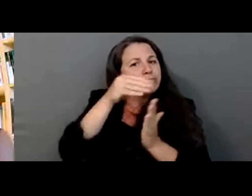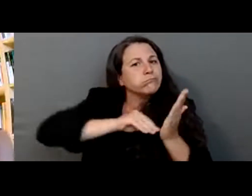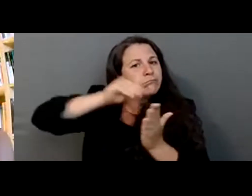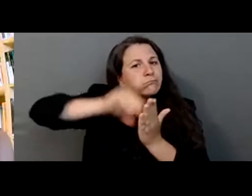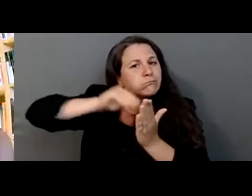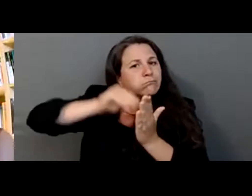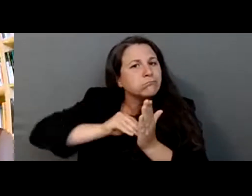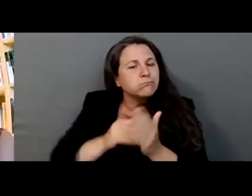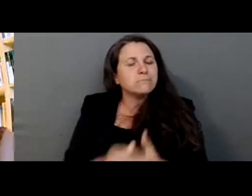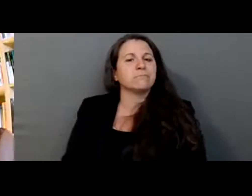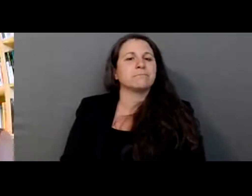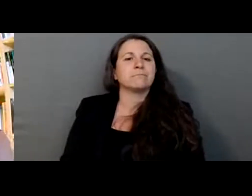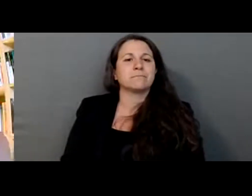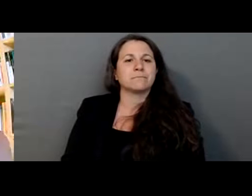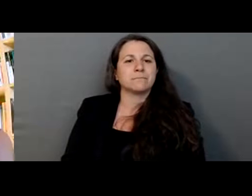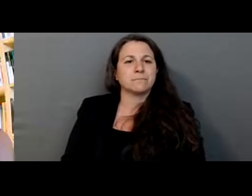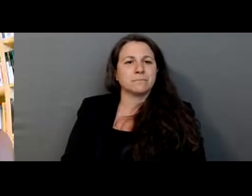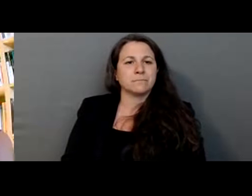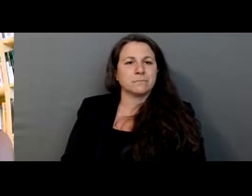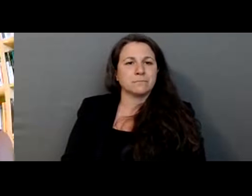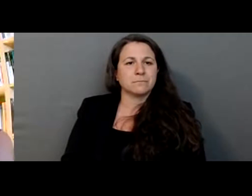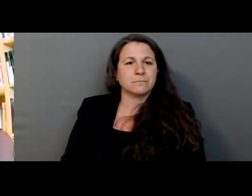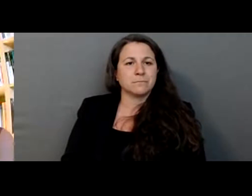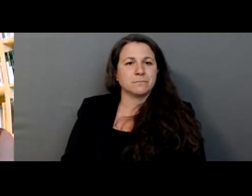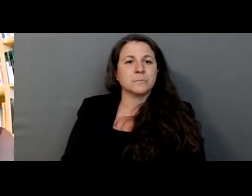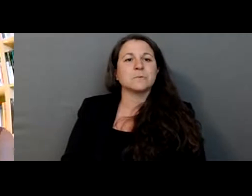ce volume. Nous aurons une prestation